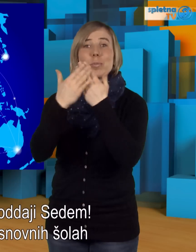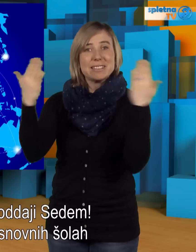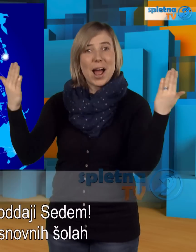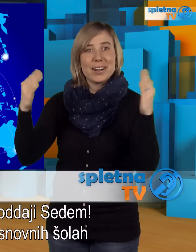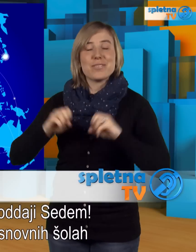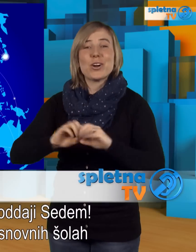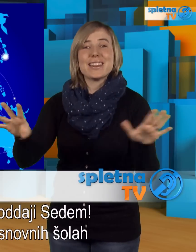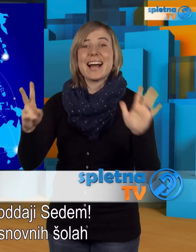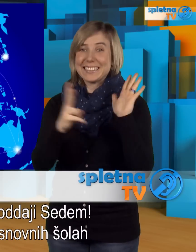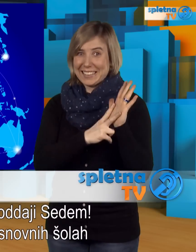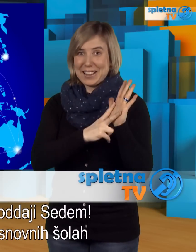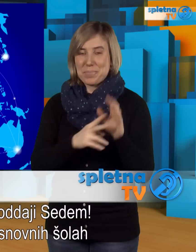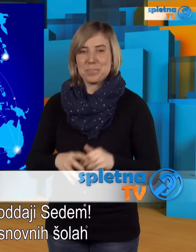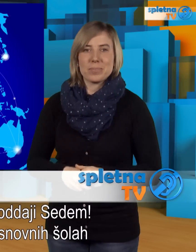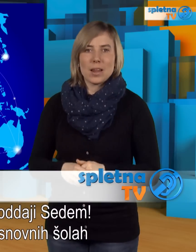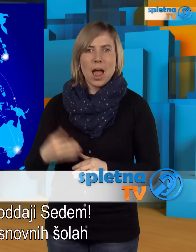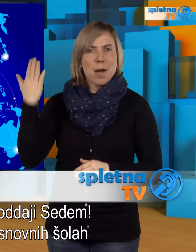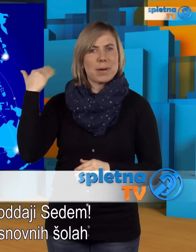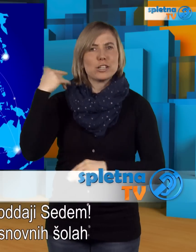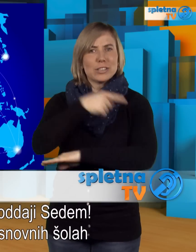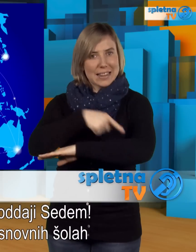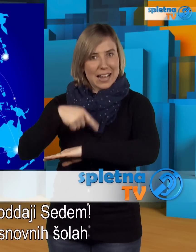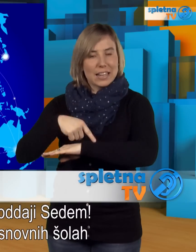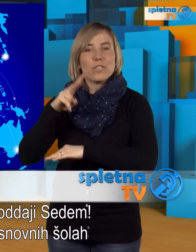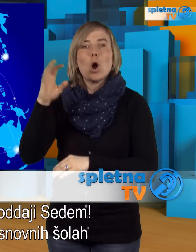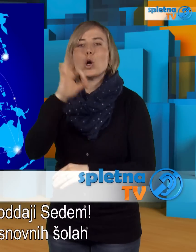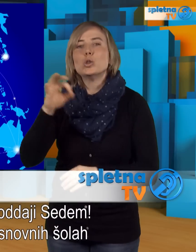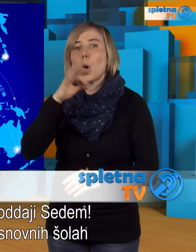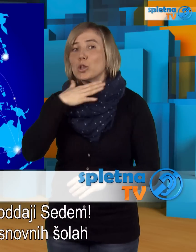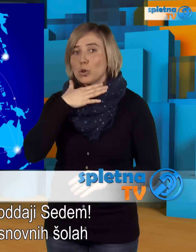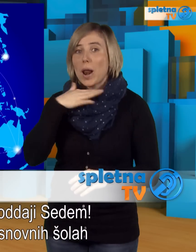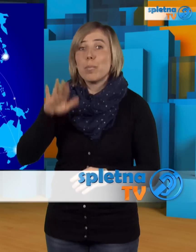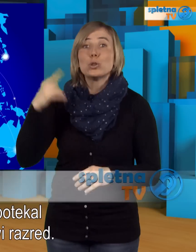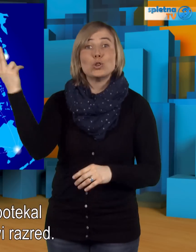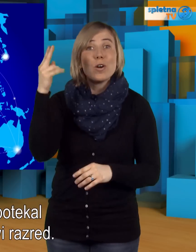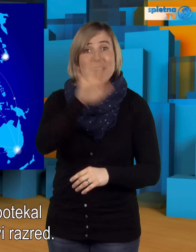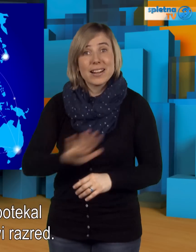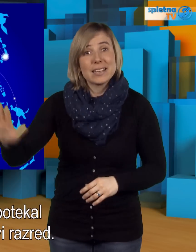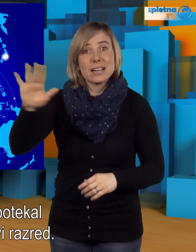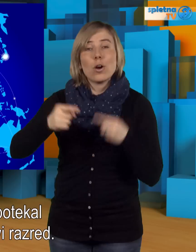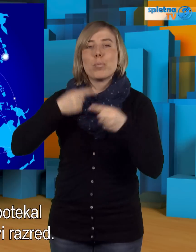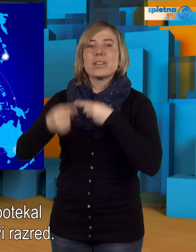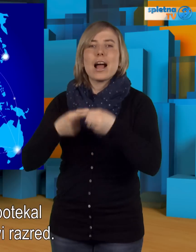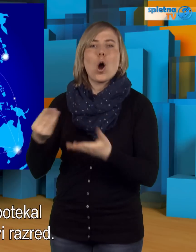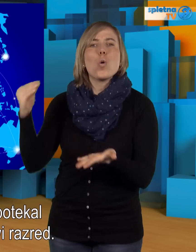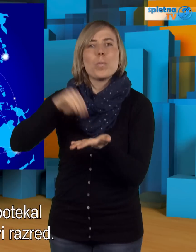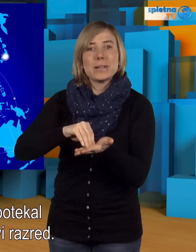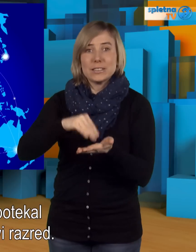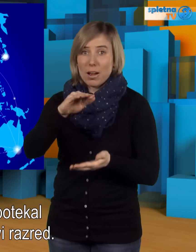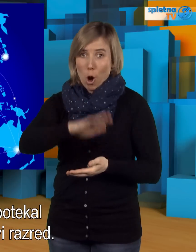Lepo pozdravljeni v oddaji 7. Prejšnji teden je v osnovnih šolah po Sloveniji potekal vpis otrok v 1. razred.